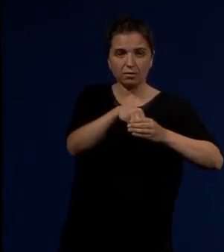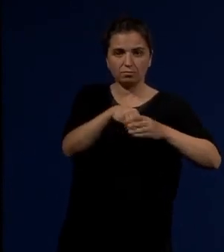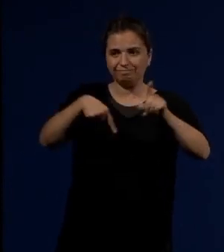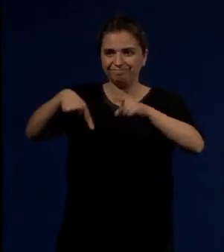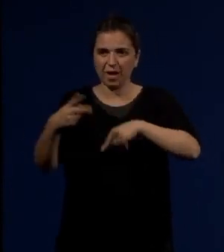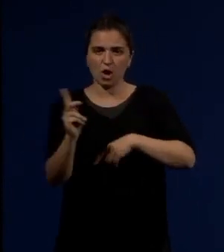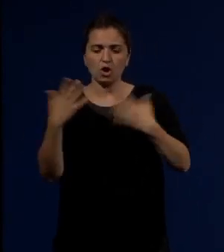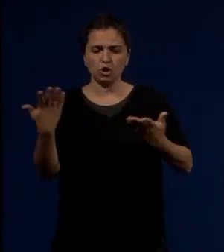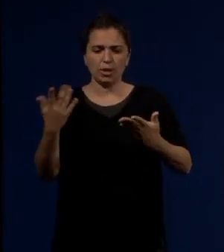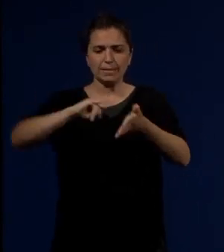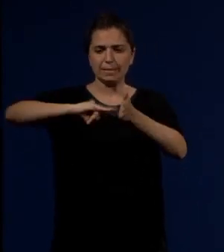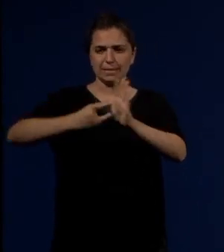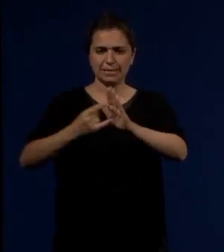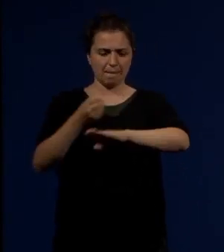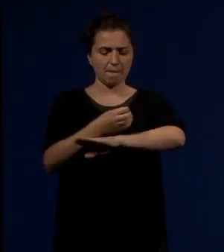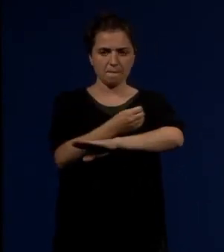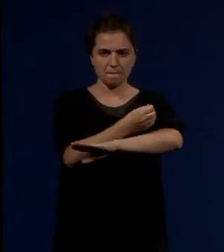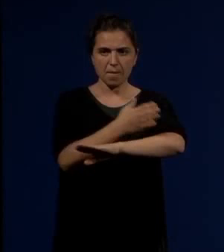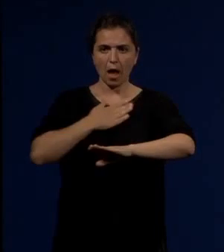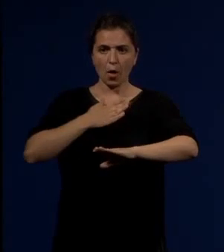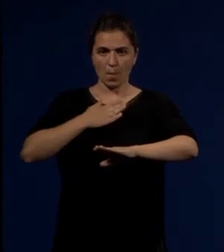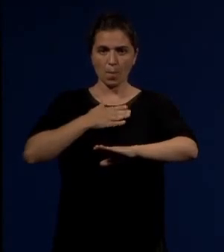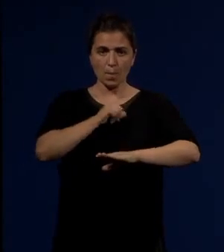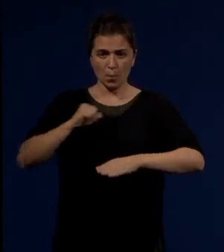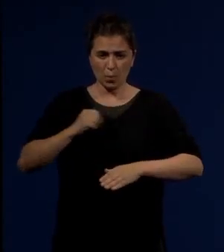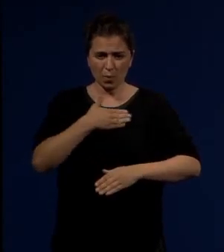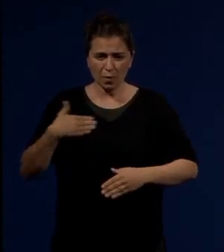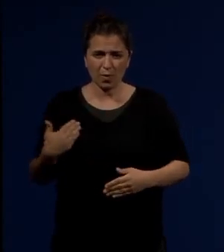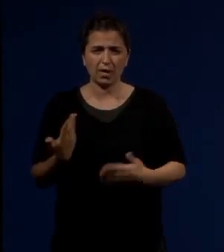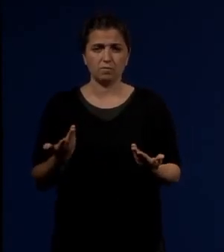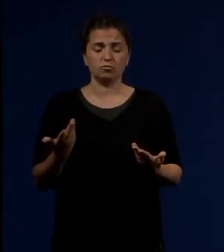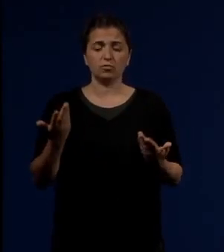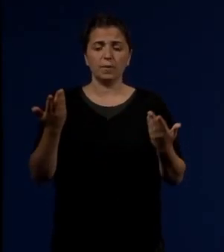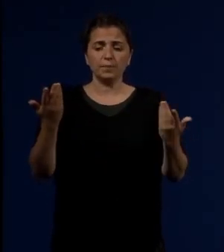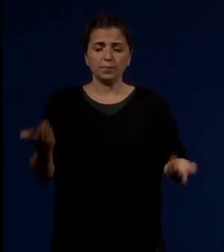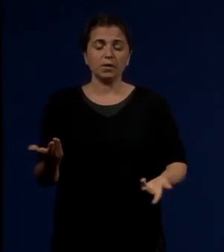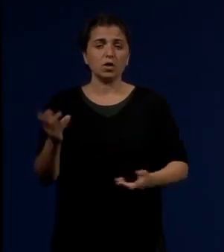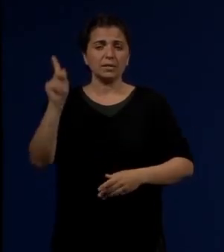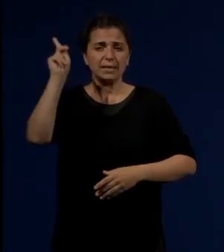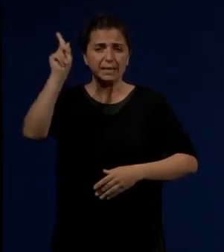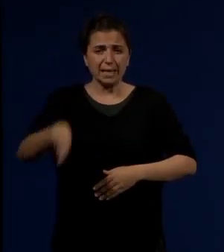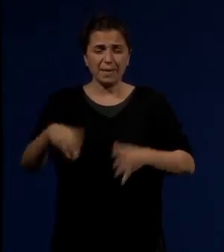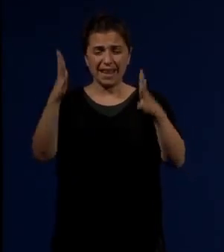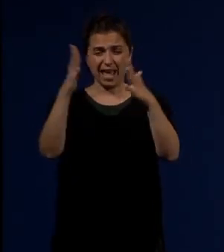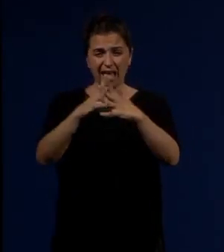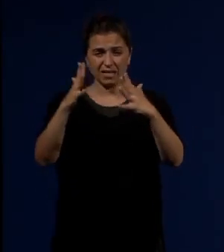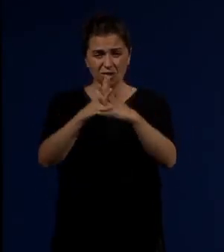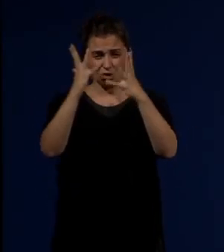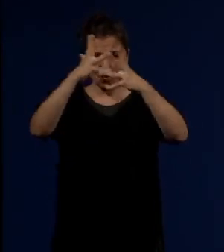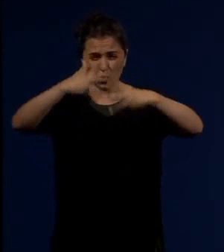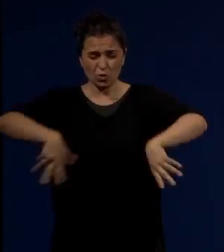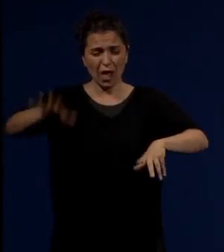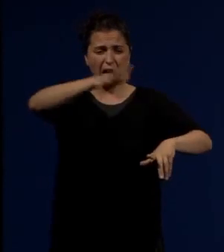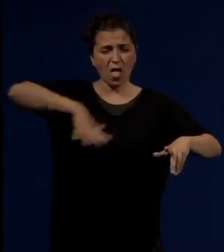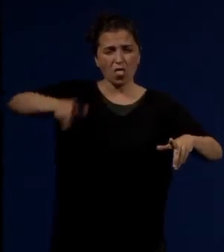de cercanías propio para Galicia, a reivindicación completa da competencia e a asunción, polo tanto, para a vertebración dos espacios comarcais, dos espacios urbanos